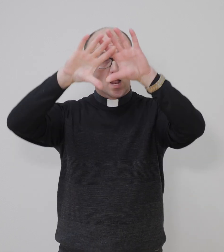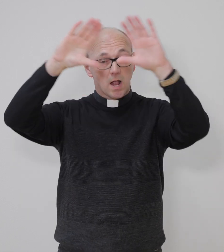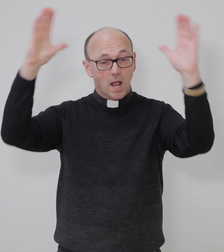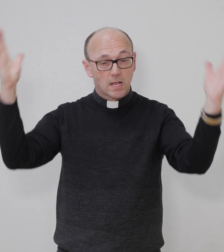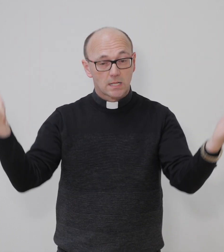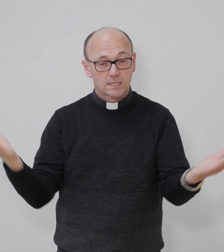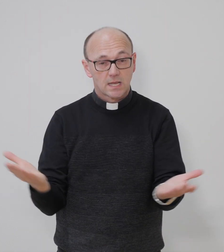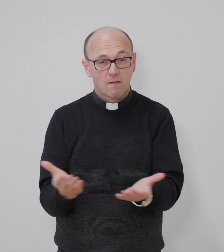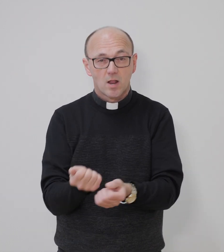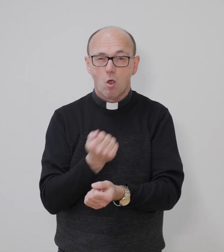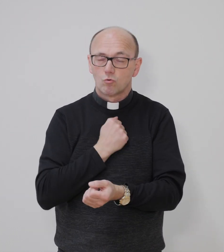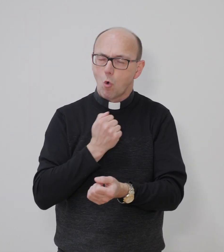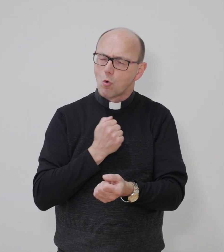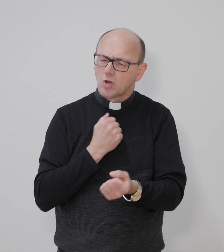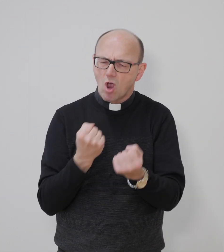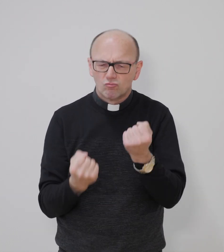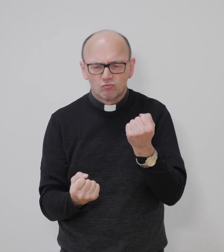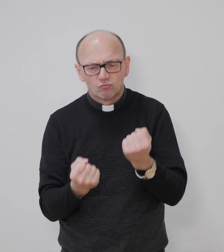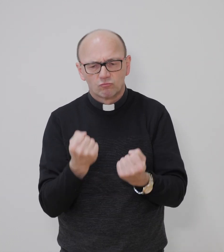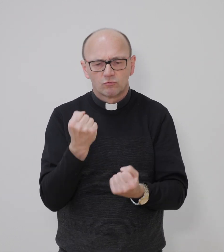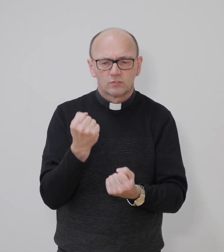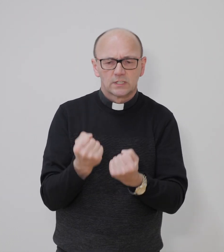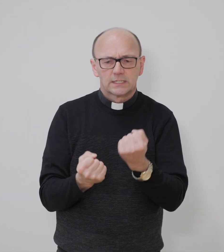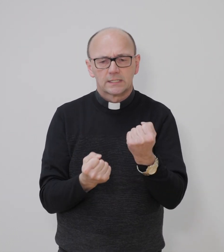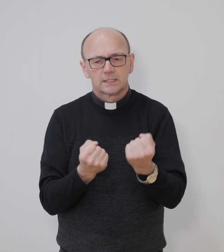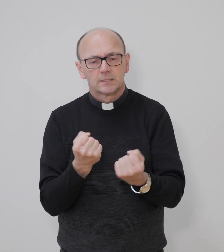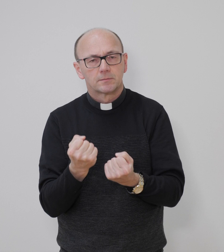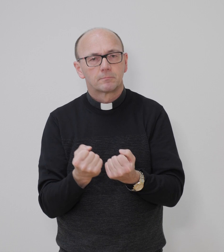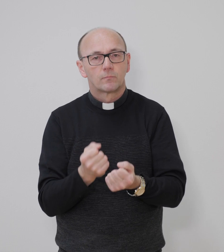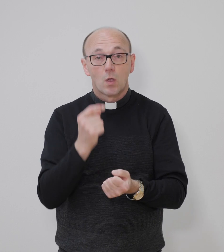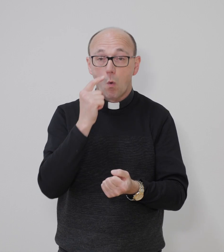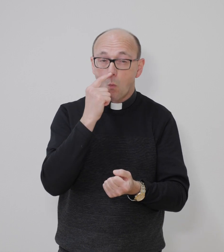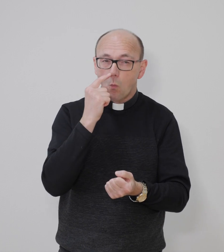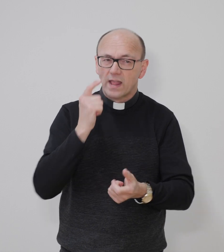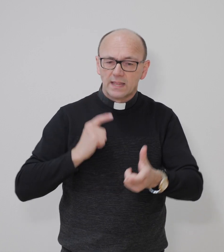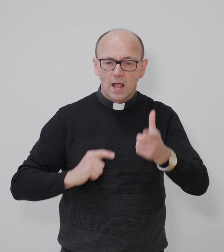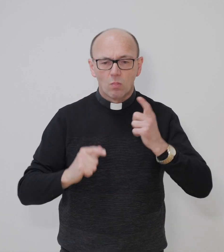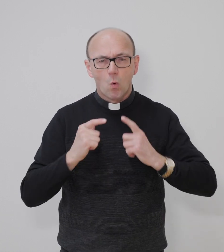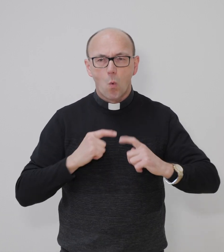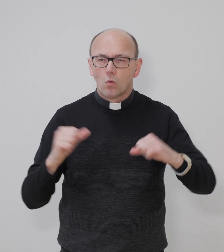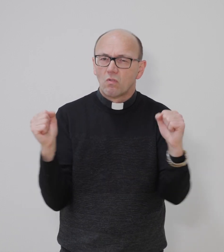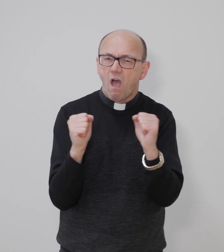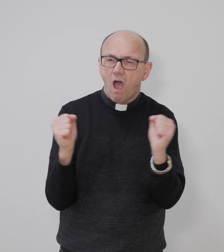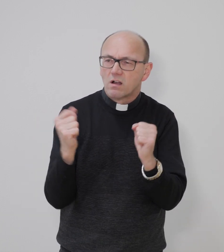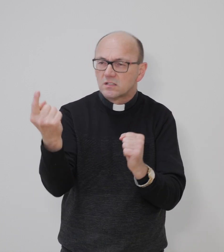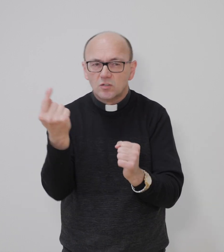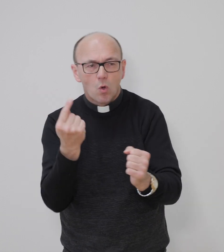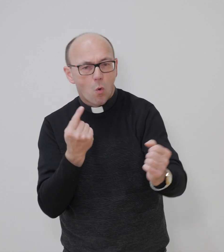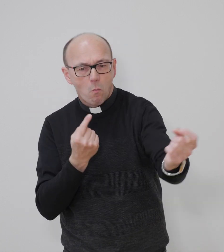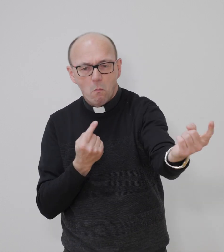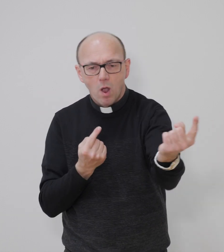schwere Schuld der ganzen Welt. Wenn Not und